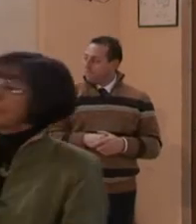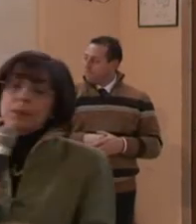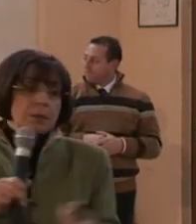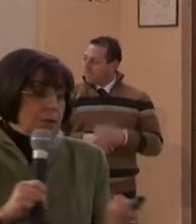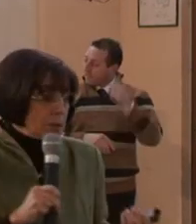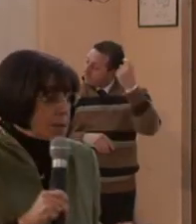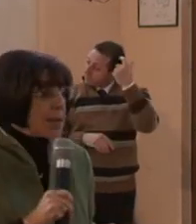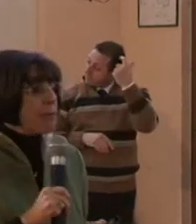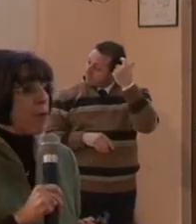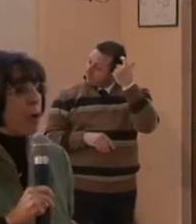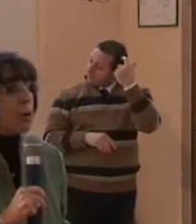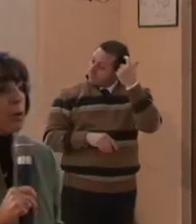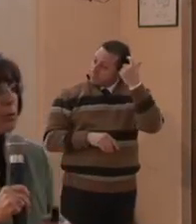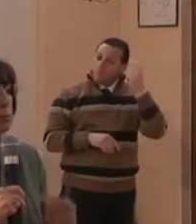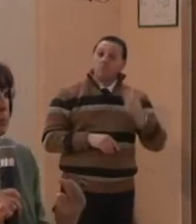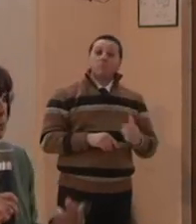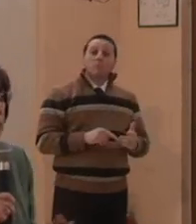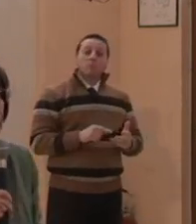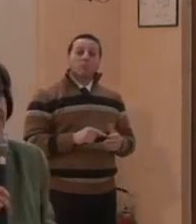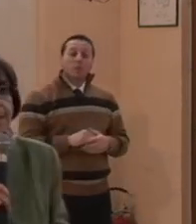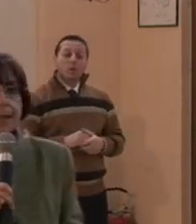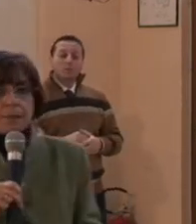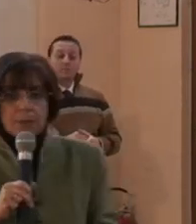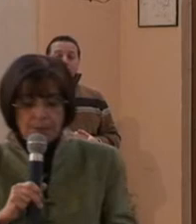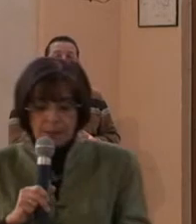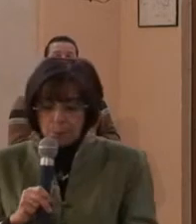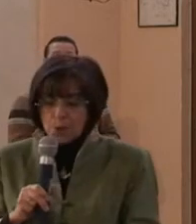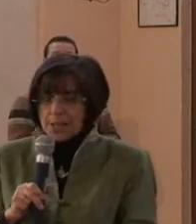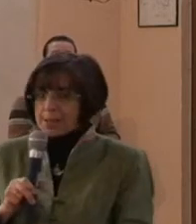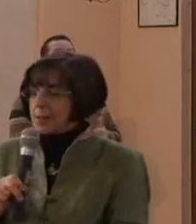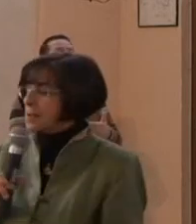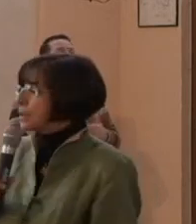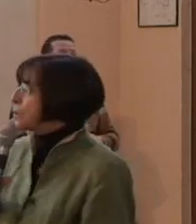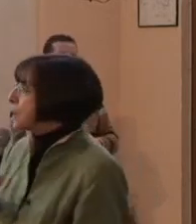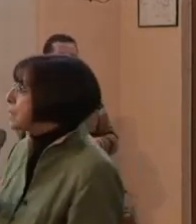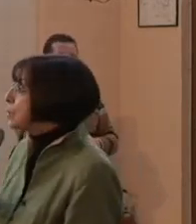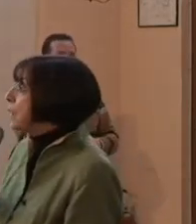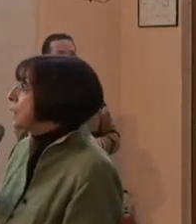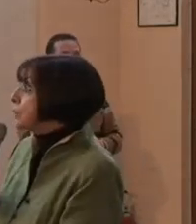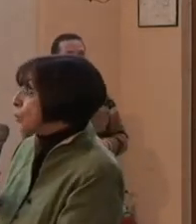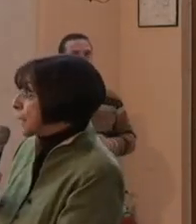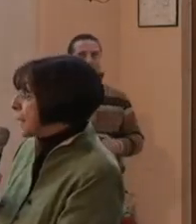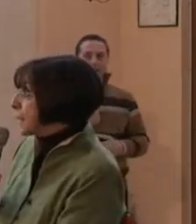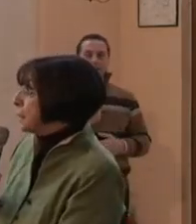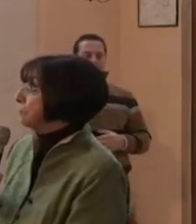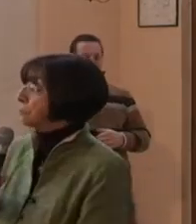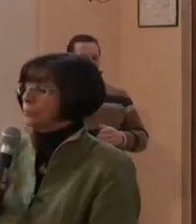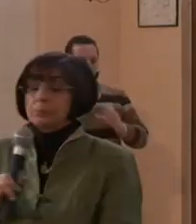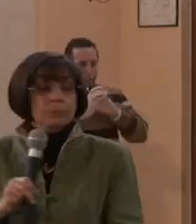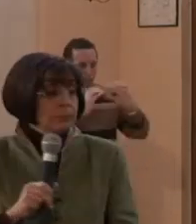Naturalmente se voglio essere, avere più chance di essere compreso, devo